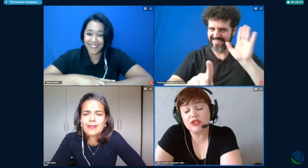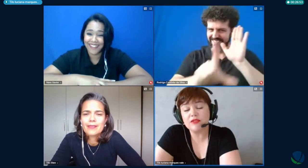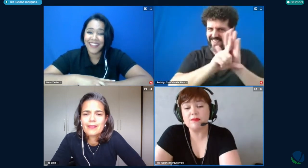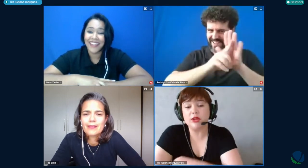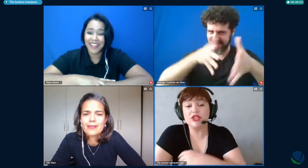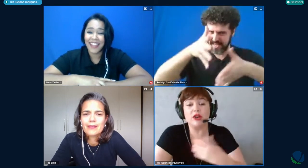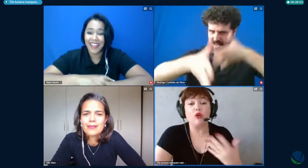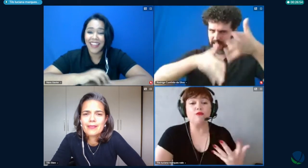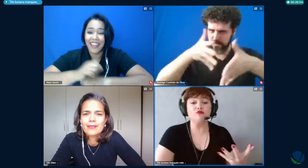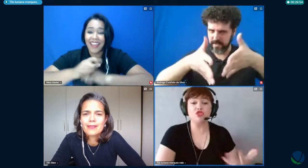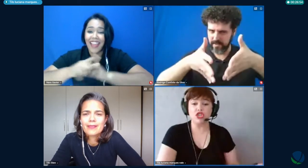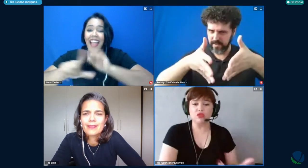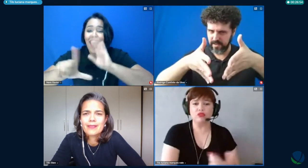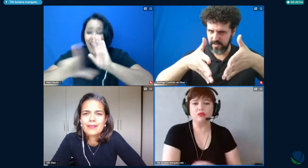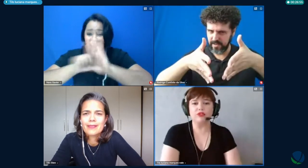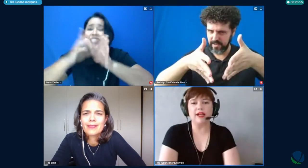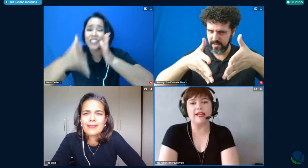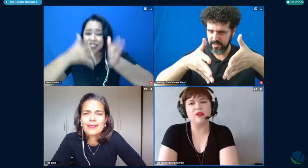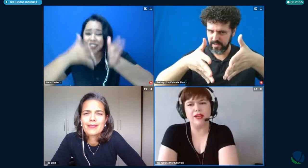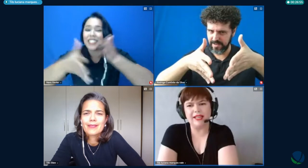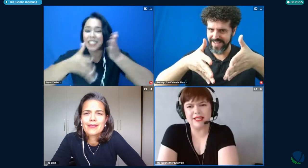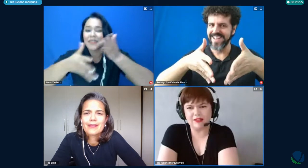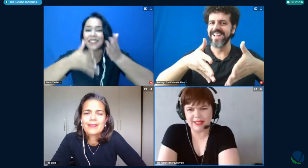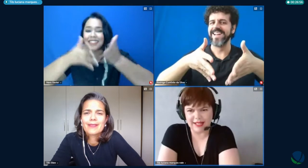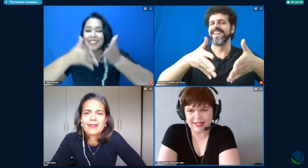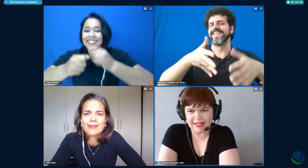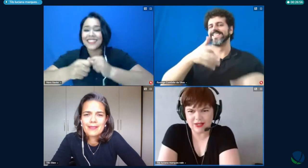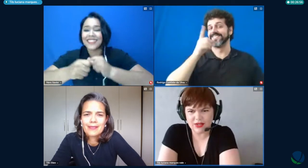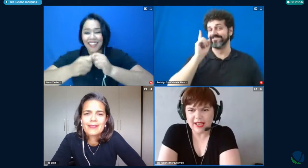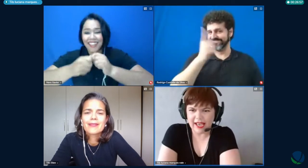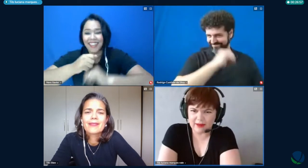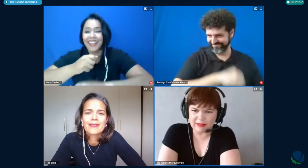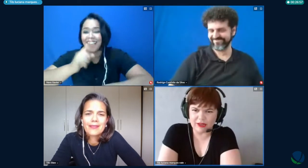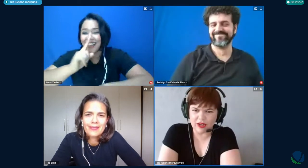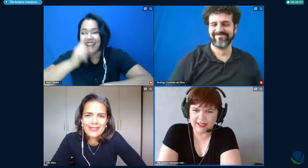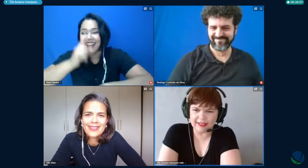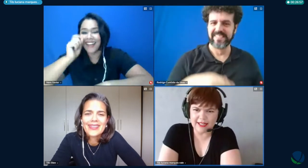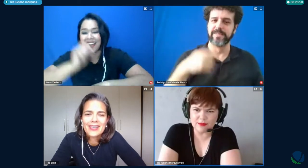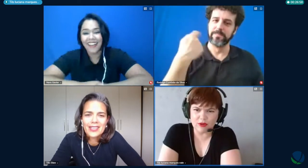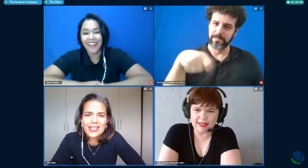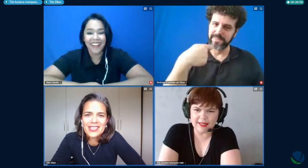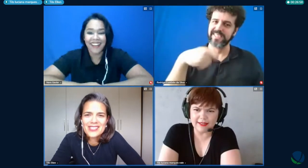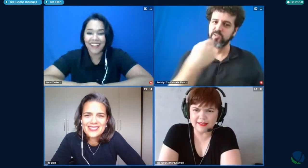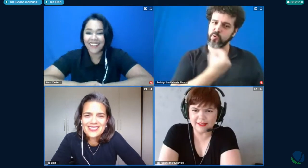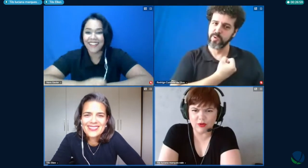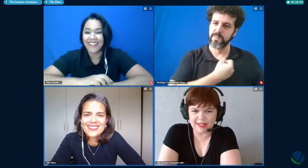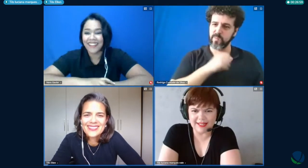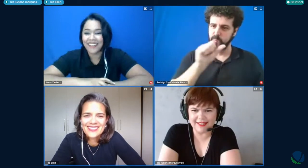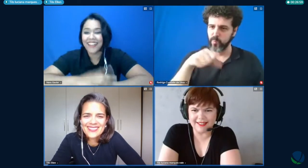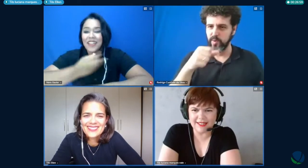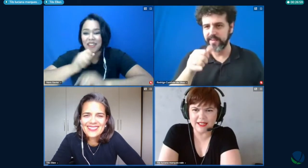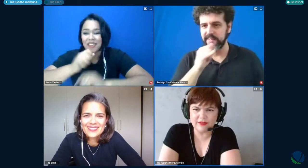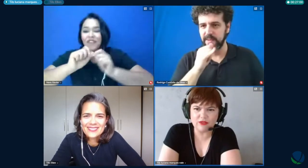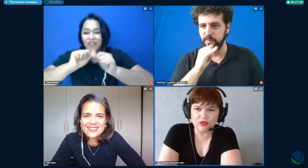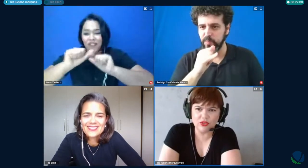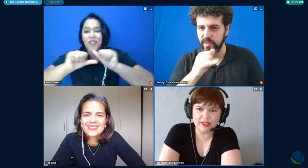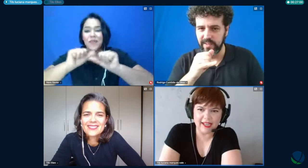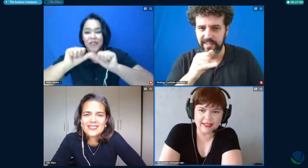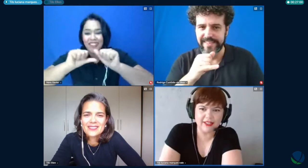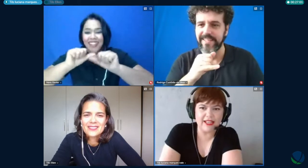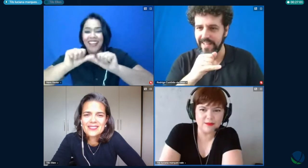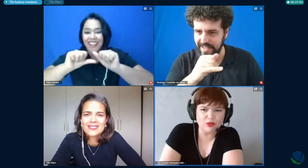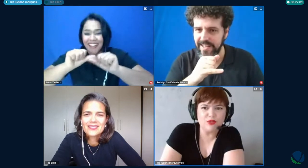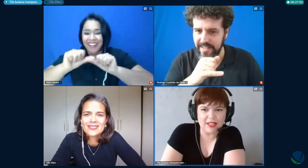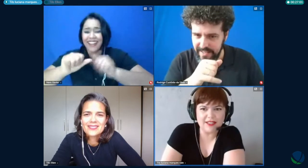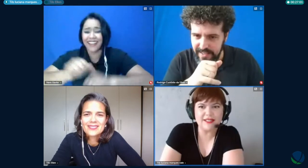10.226. Eu acho que você pode ter confundido o número da lei com a lei de língua de sinais, é isso? Era para ter colocado 10.436, veio